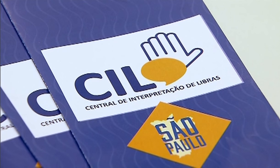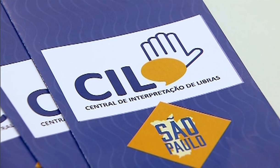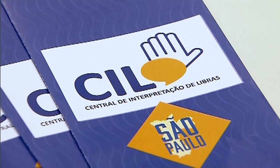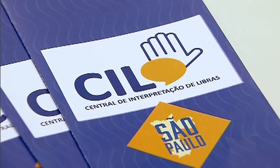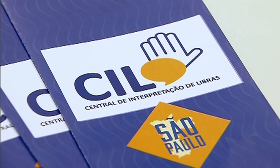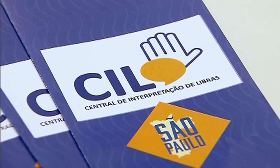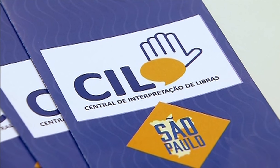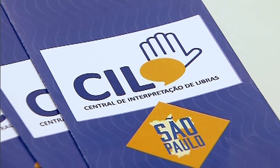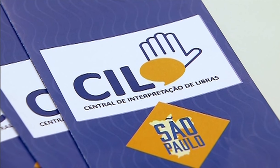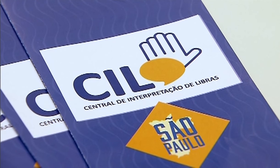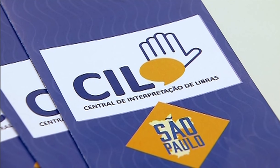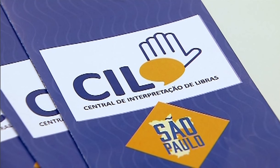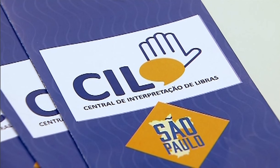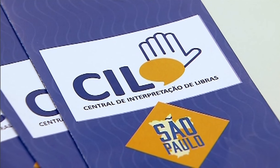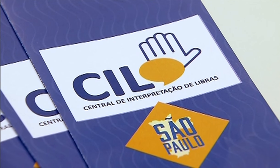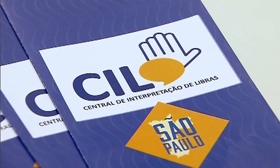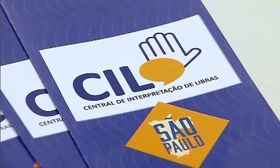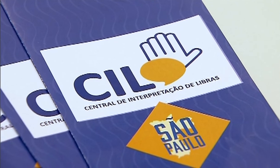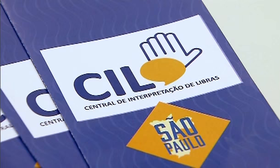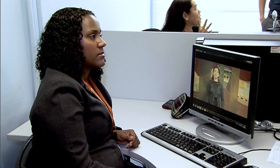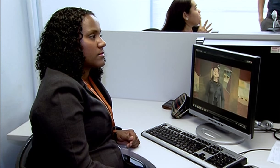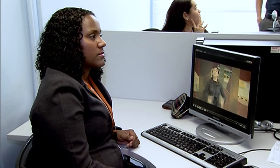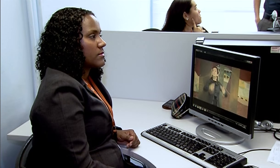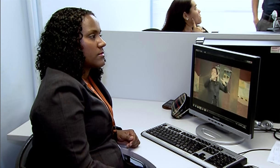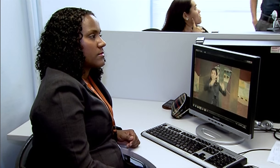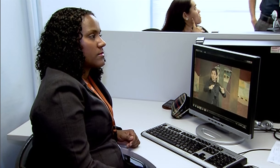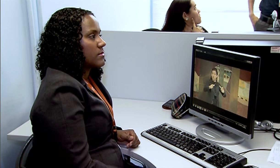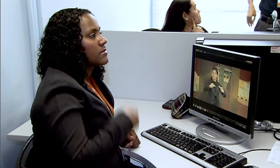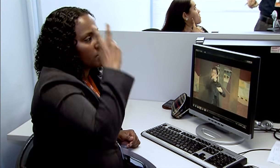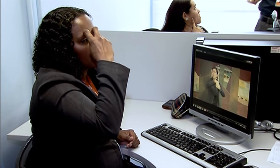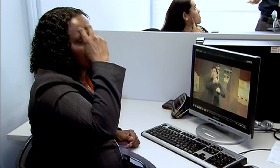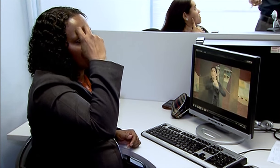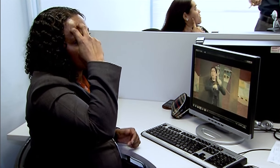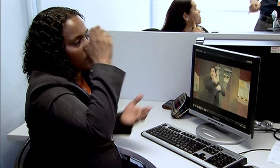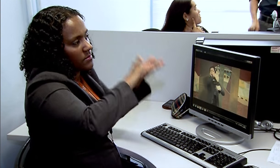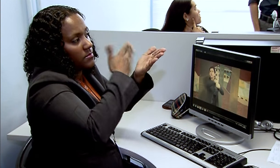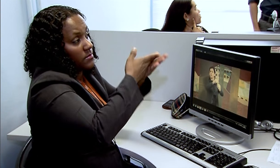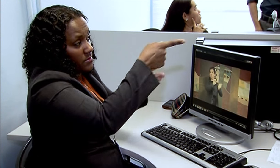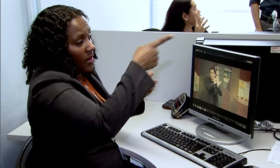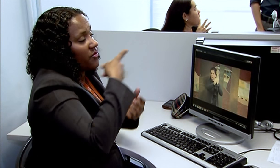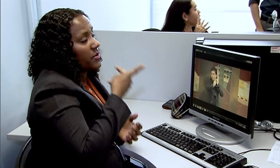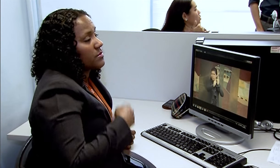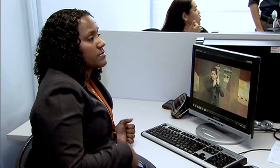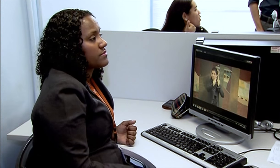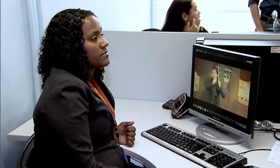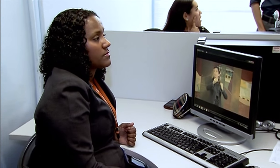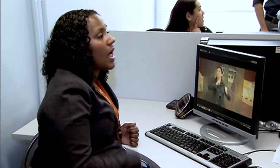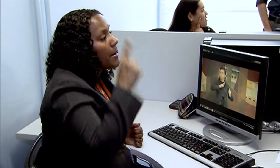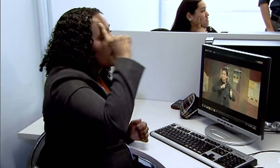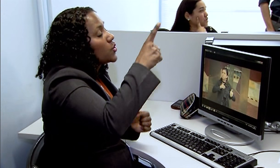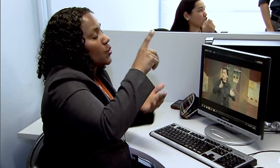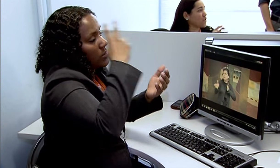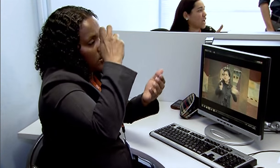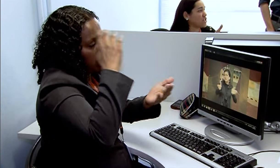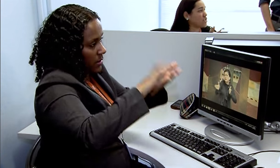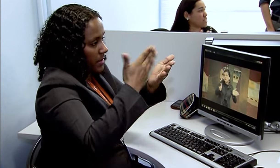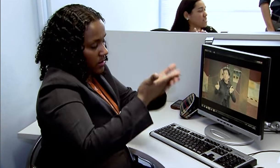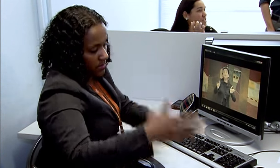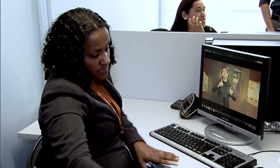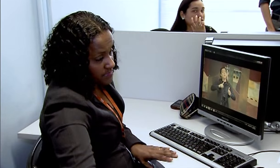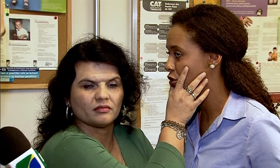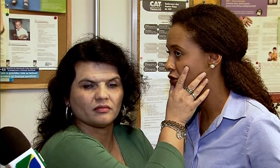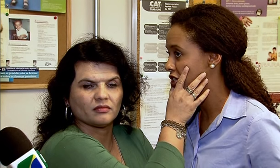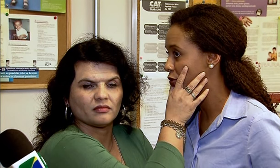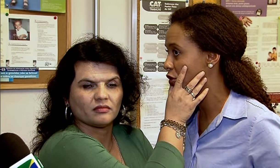a Central de Interpretação de Libras, CIL. Além da língua brasileira de sinais, Libras, outras formas de comunicação são